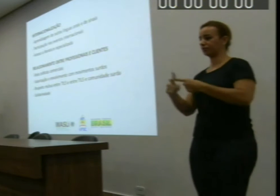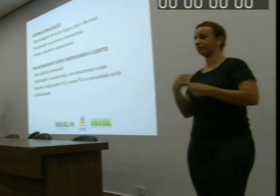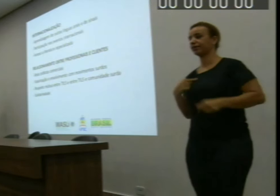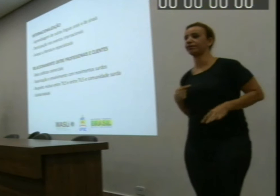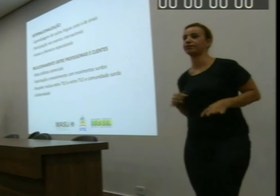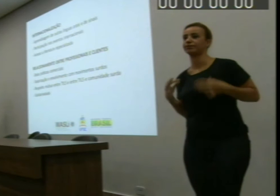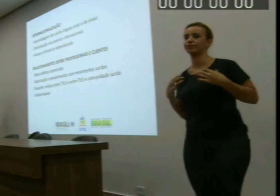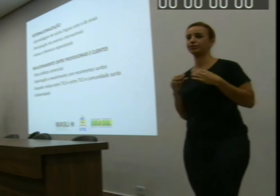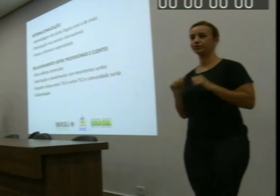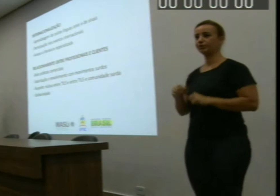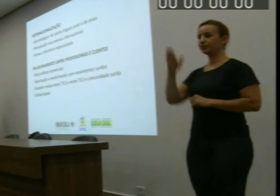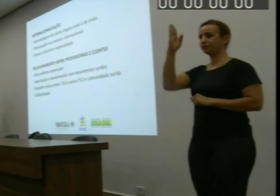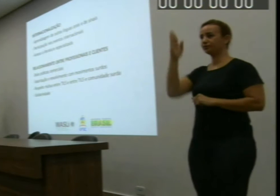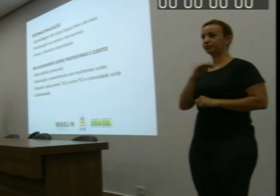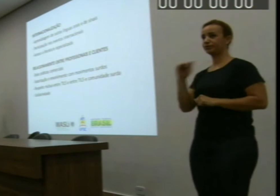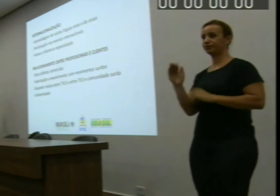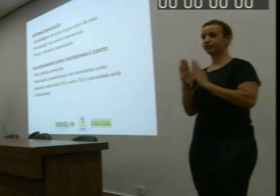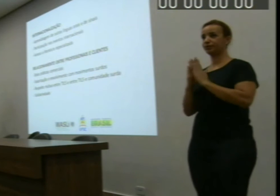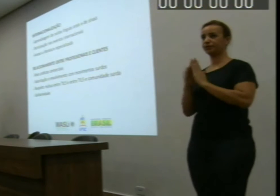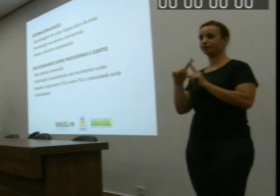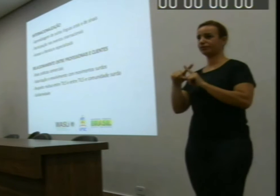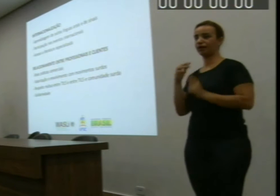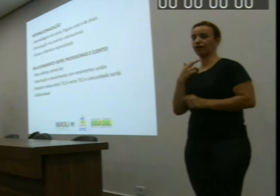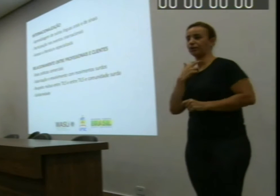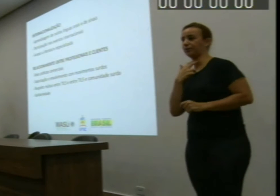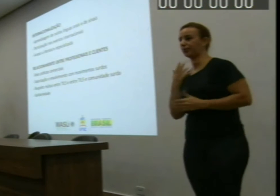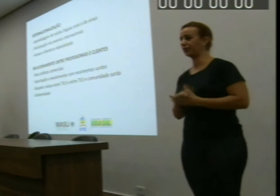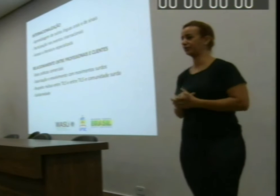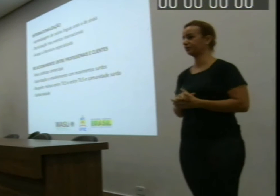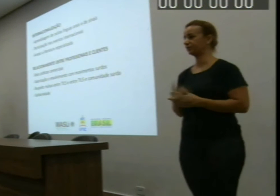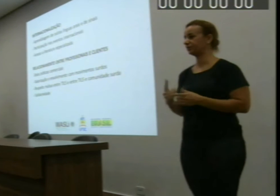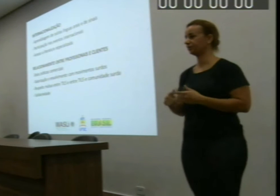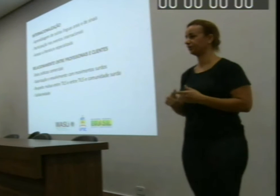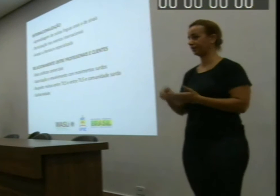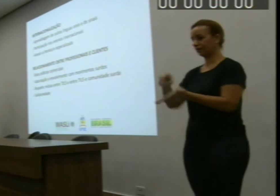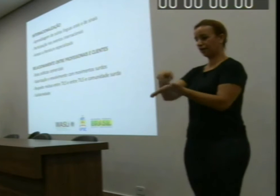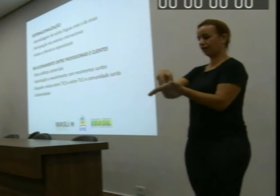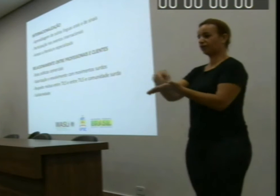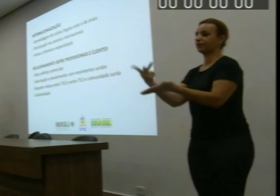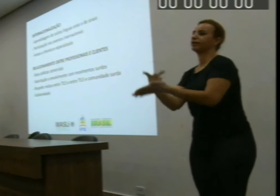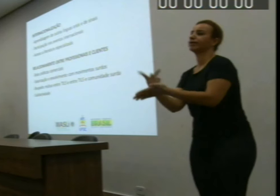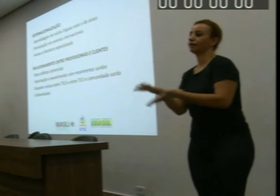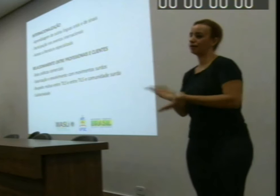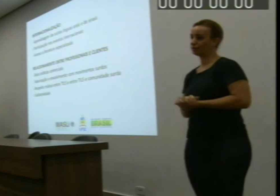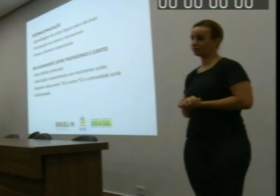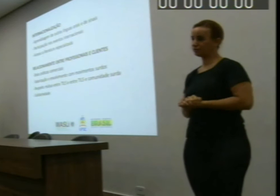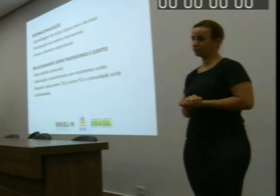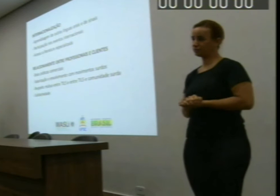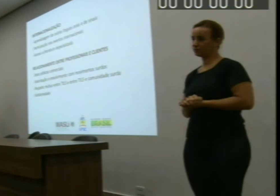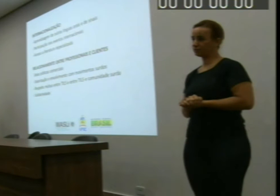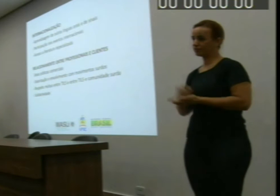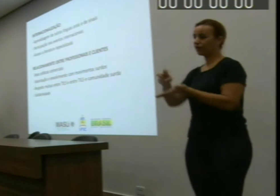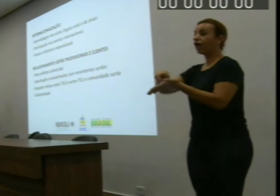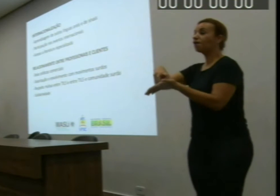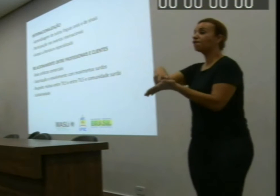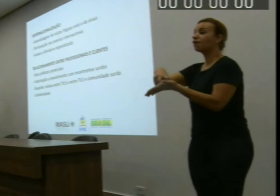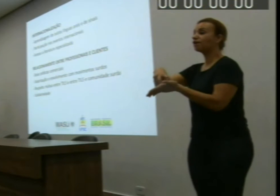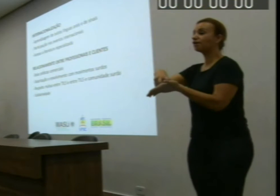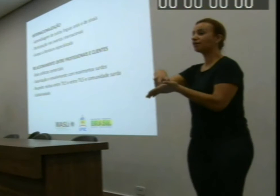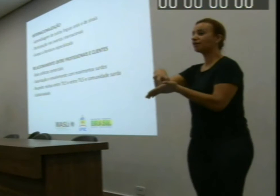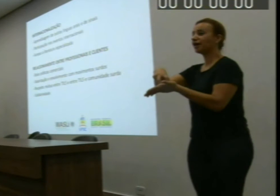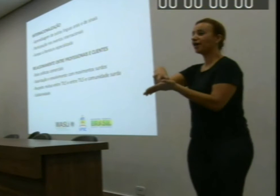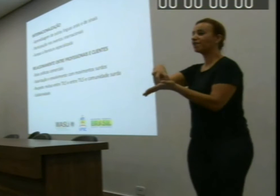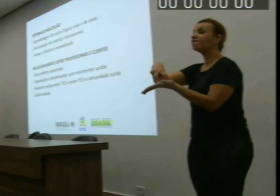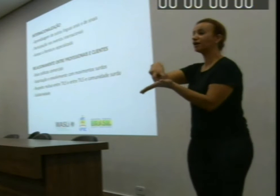deixam contra essa essa música então eu vou denegrir a imagem do colega por conta disso ou então ah um colega lá que é